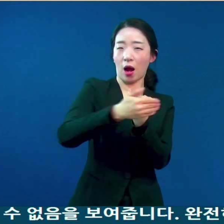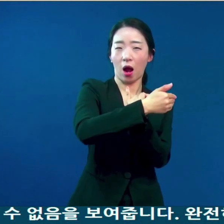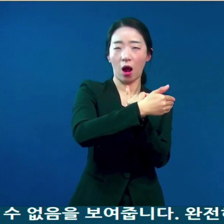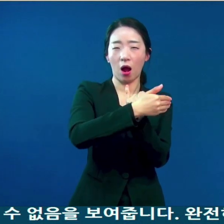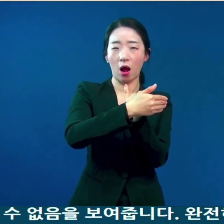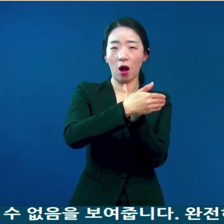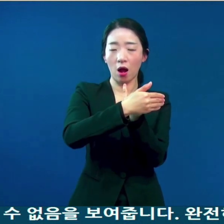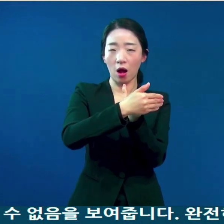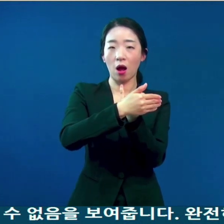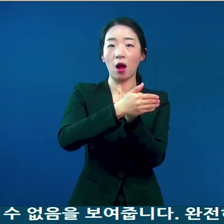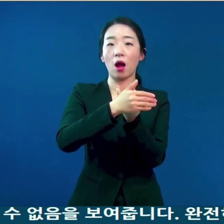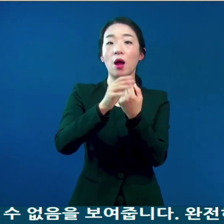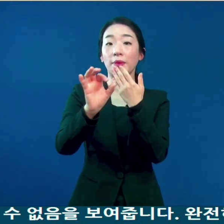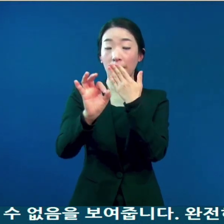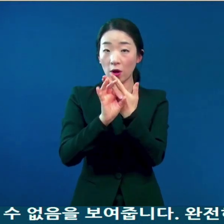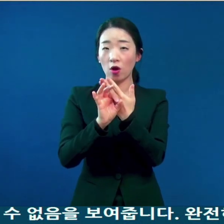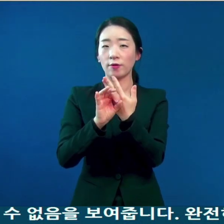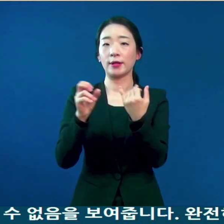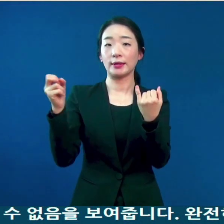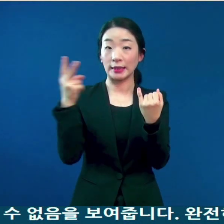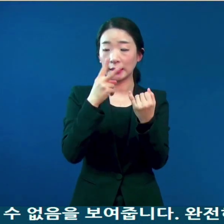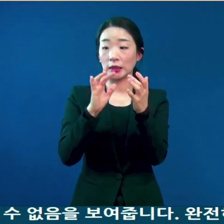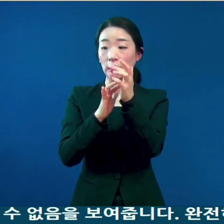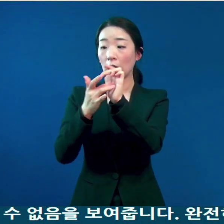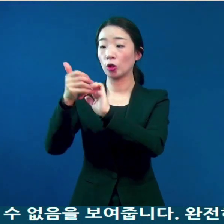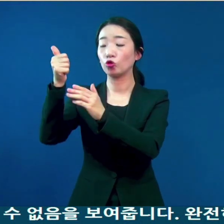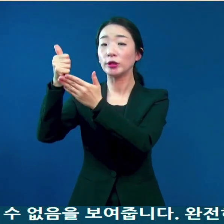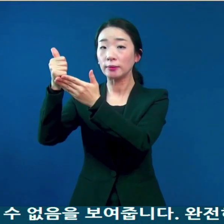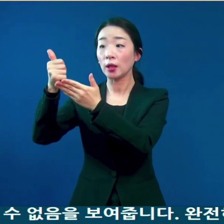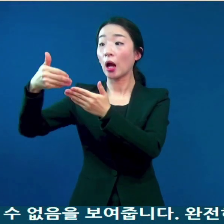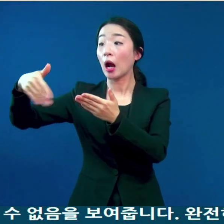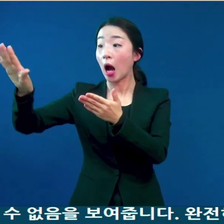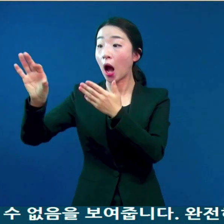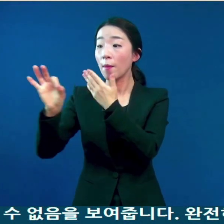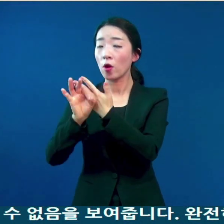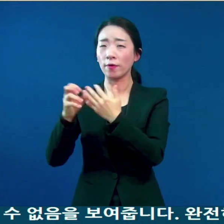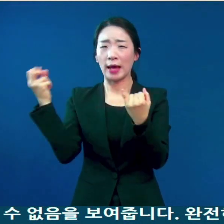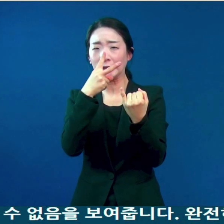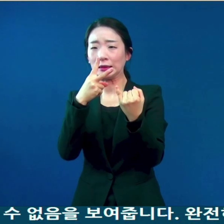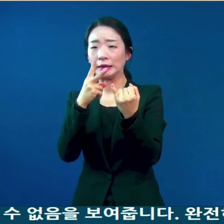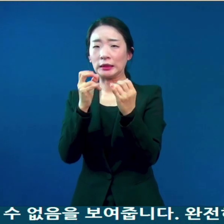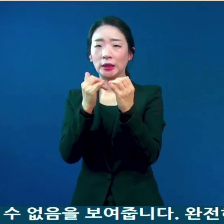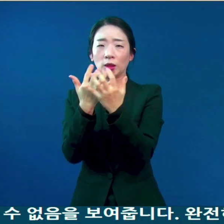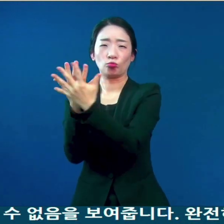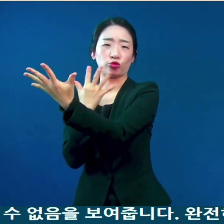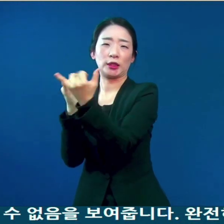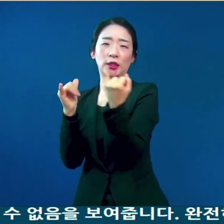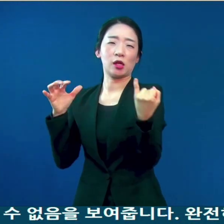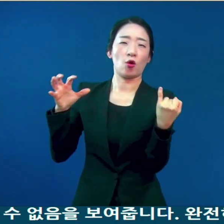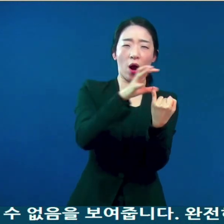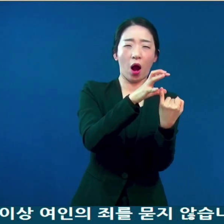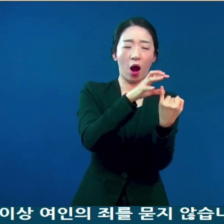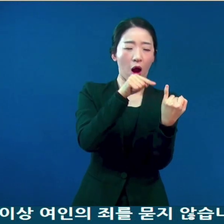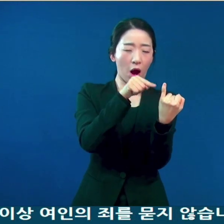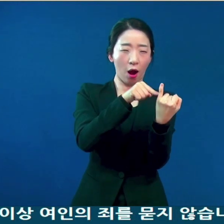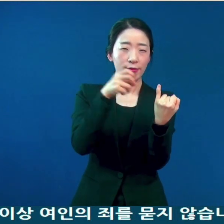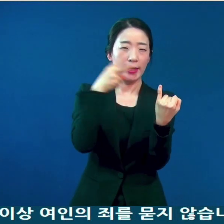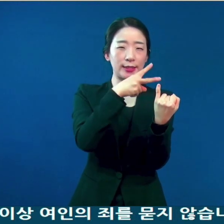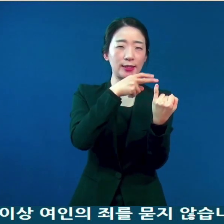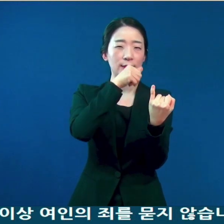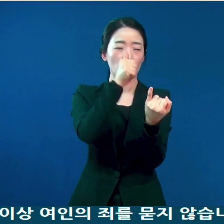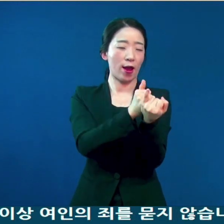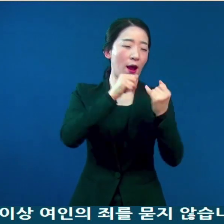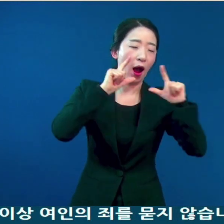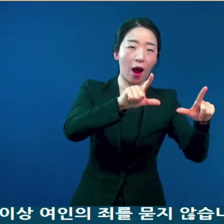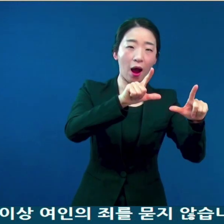예수님이 없어지는 순간 사람들은 다시 와서 이 여인을 정죄할 겁니다. 그런데 오늘